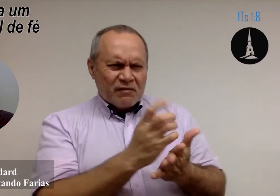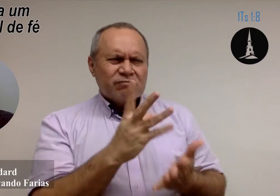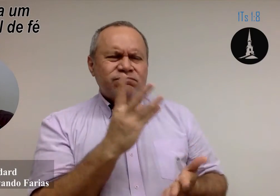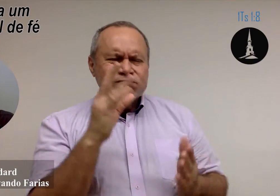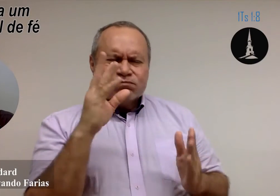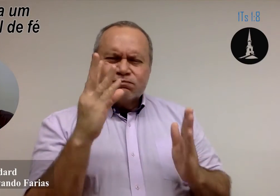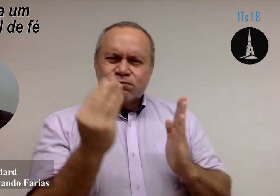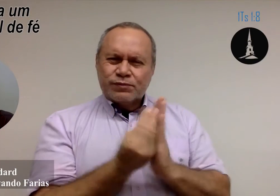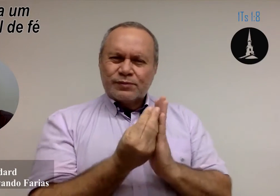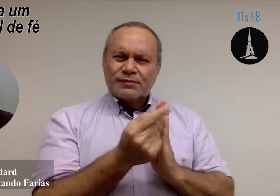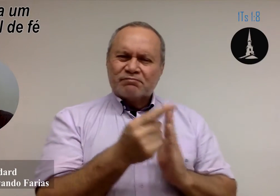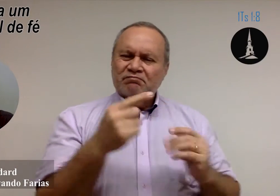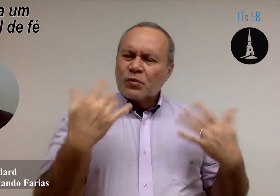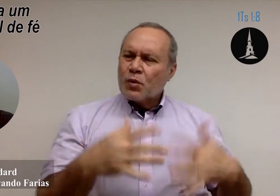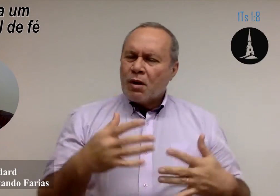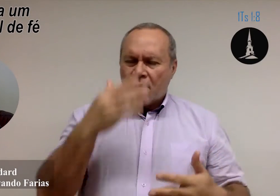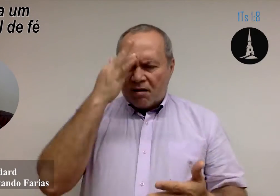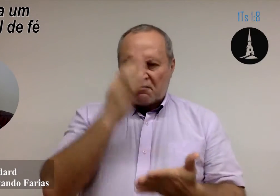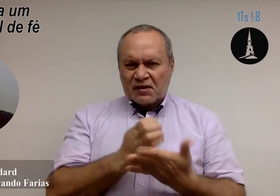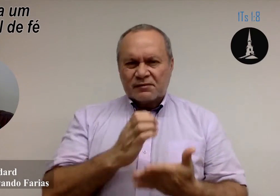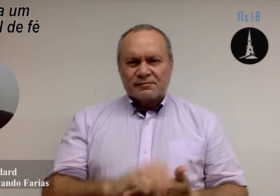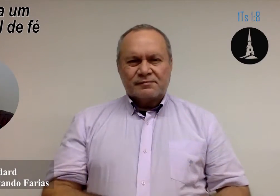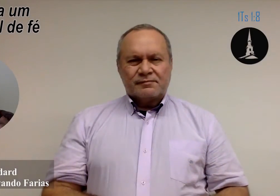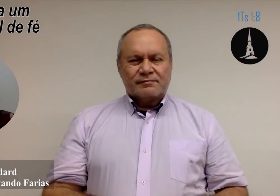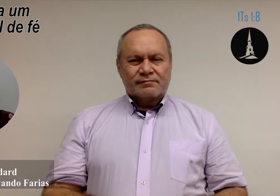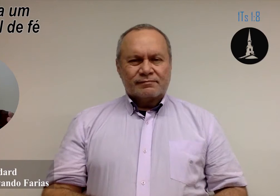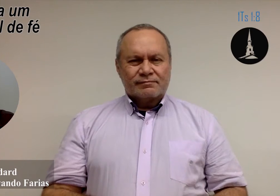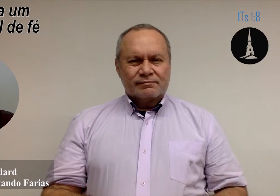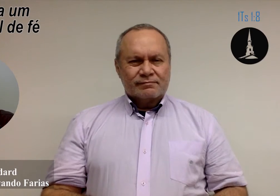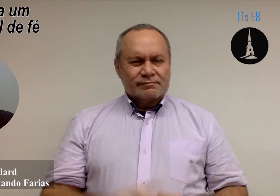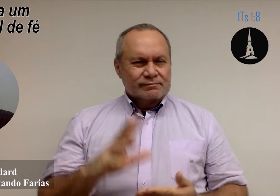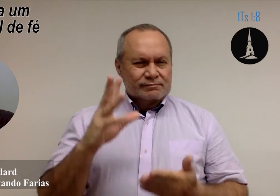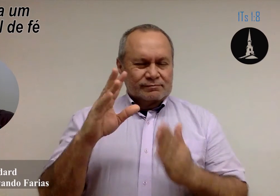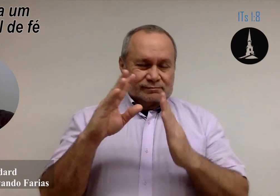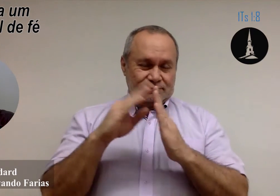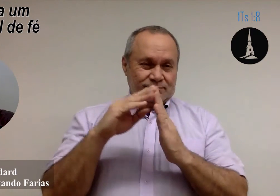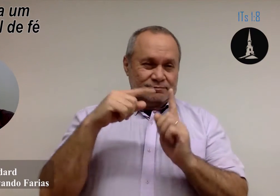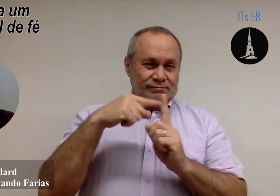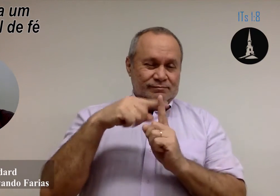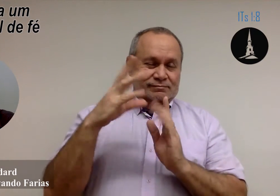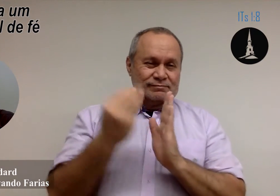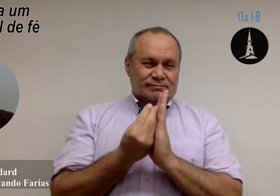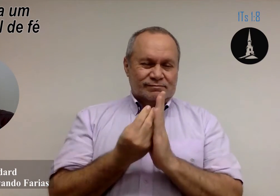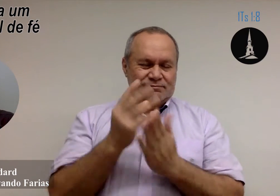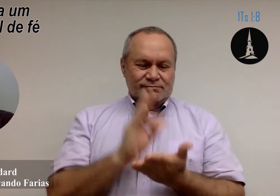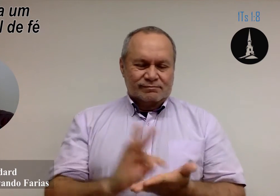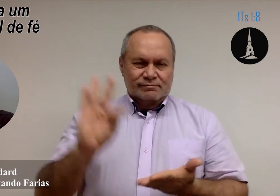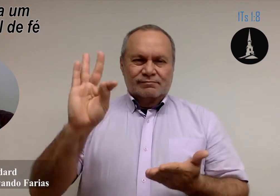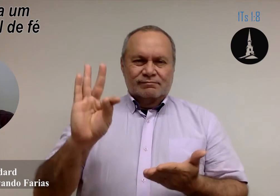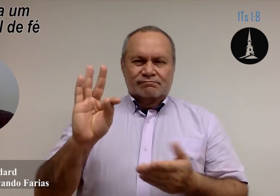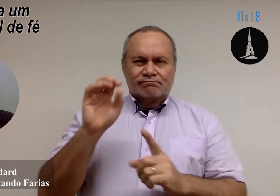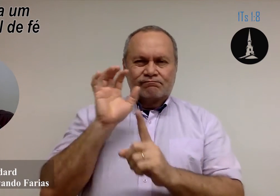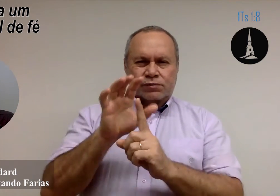a fé que vocês têm em Deus. A igreja de Tessalônica inspirou pessoas da